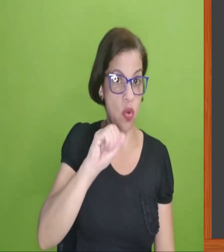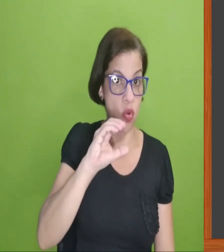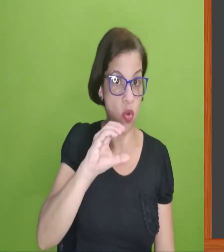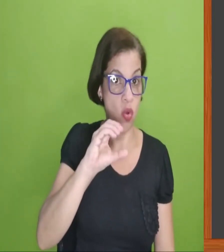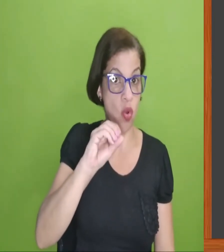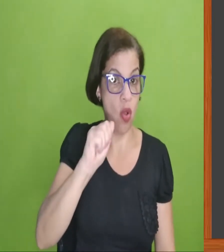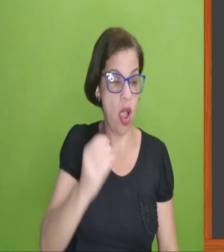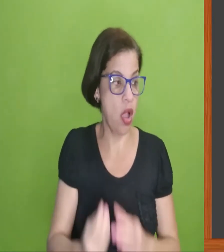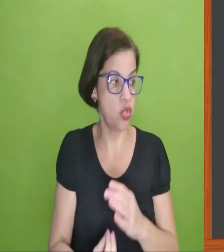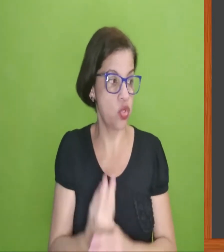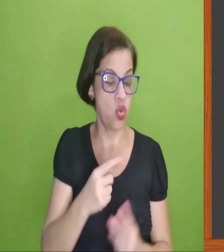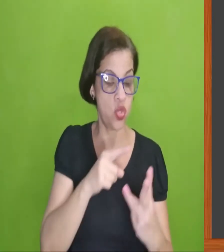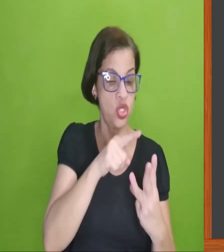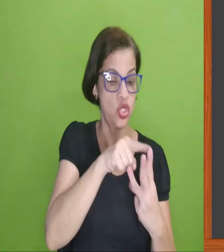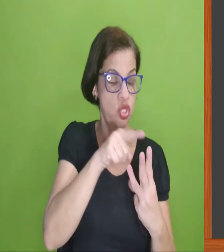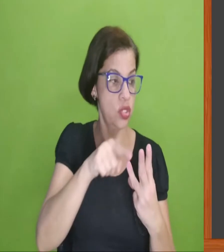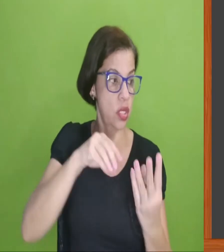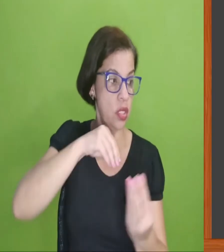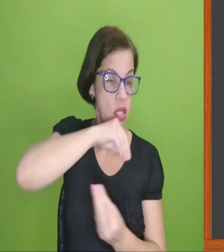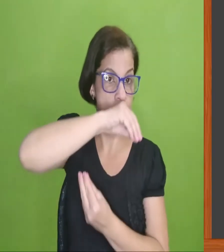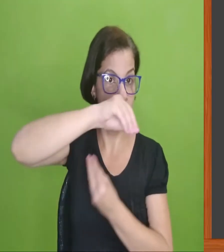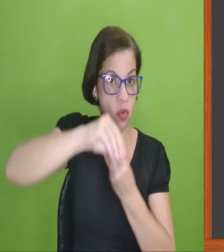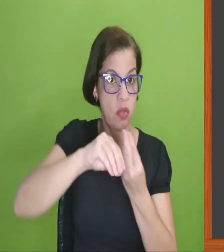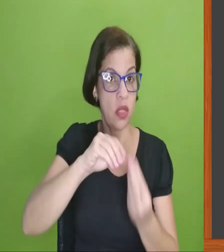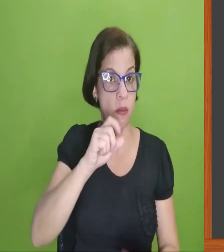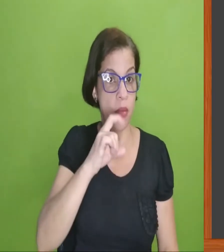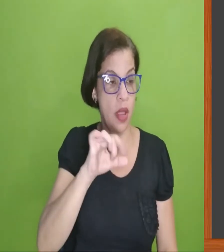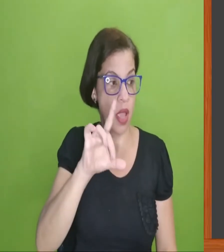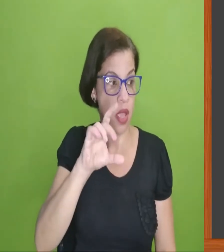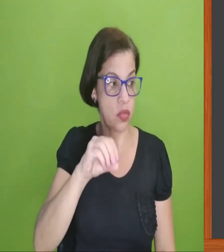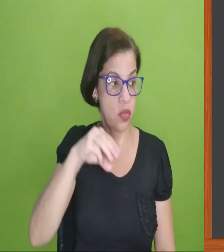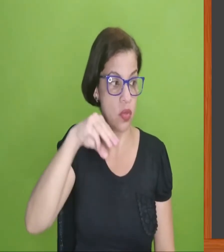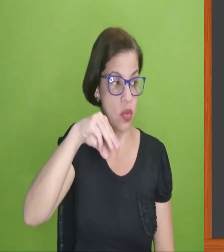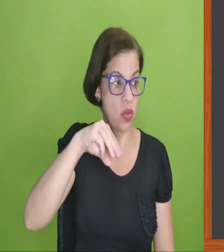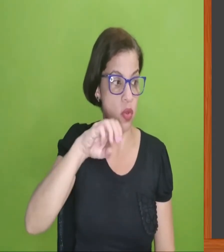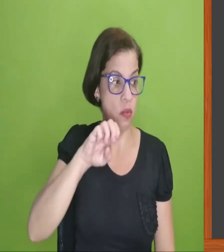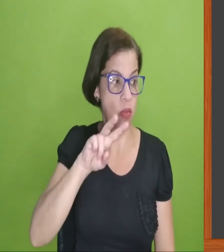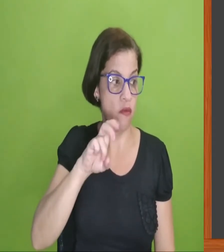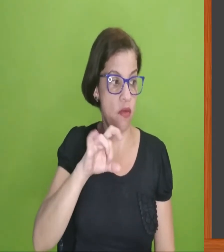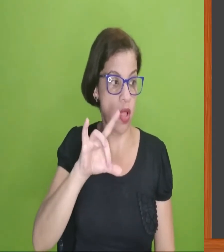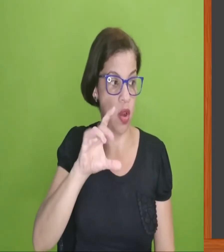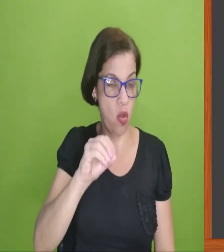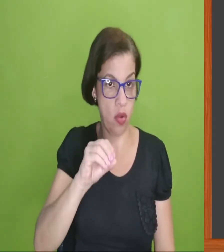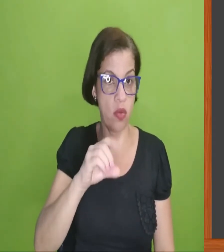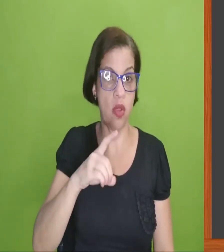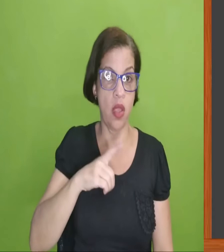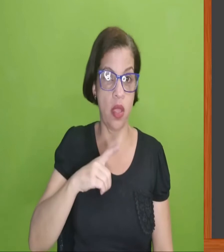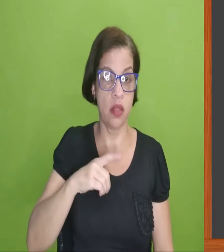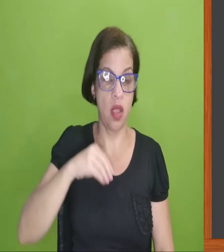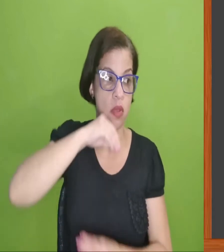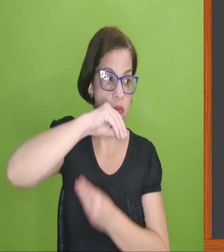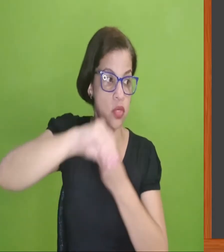3-hidroxi-3-metil-glutarilcoenzima A, que é convertida em ácido mevalônico em uma reação catalisada pela enzima